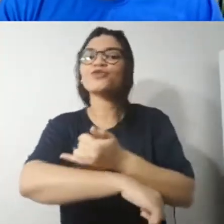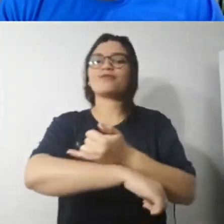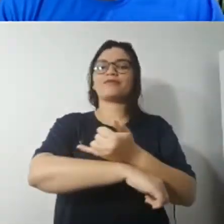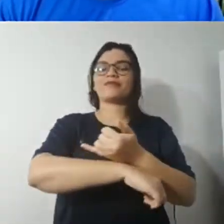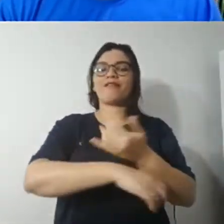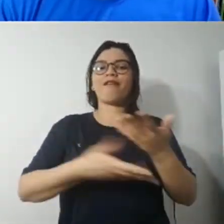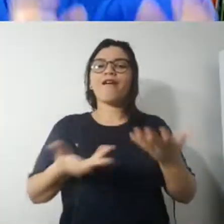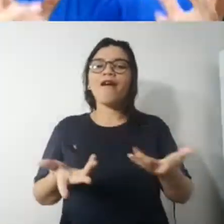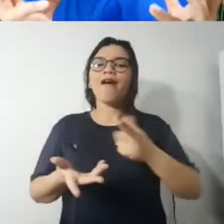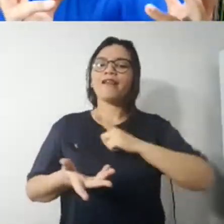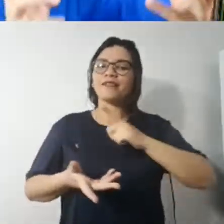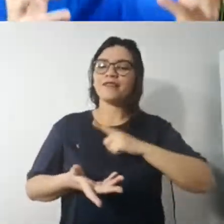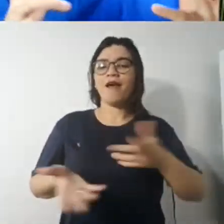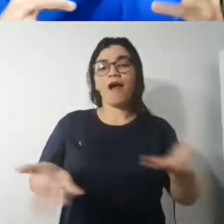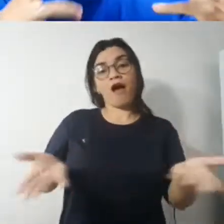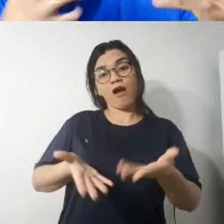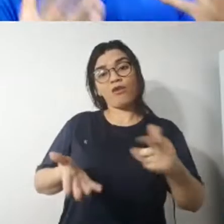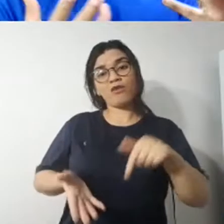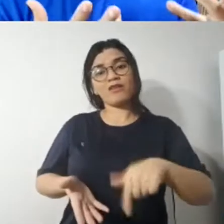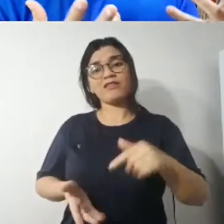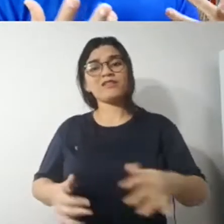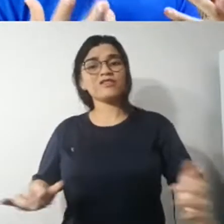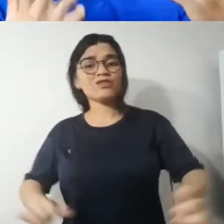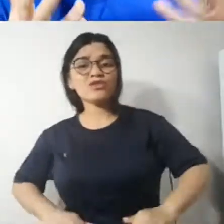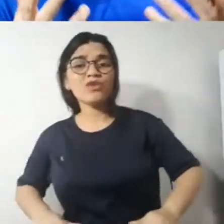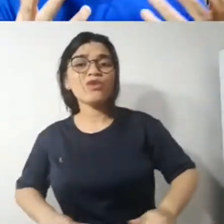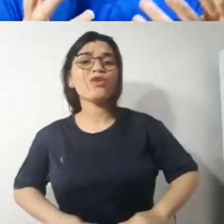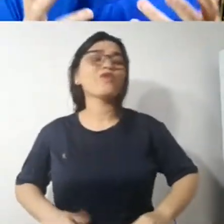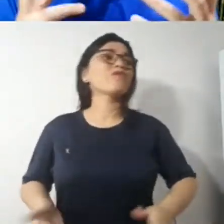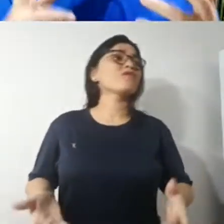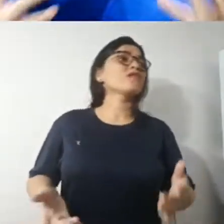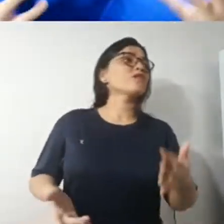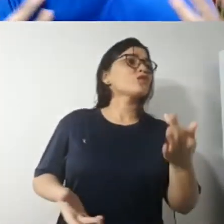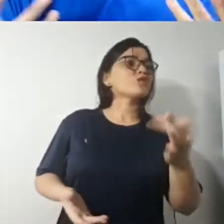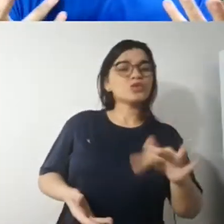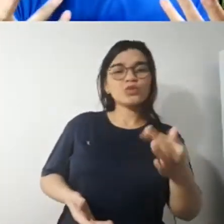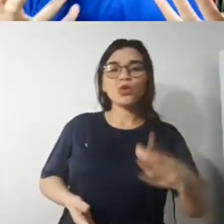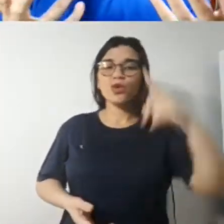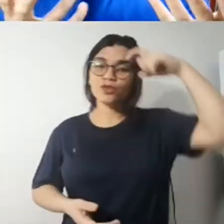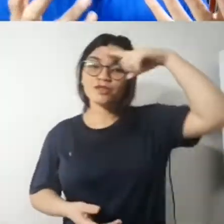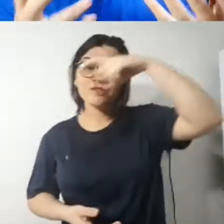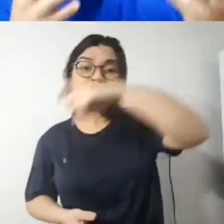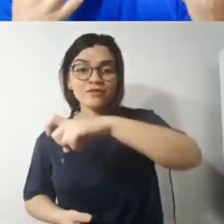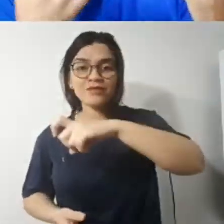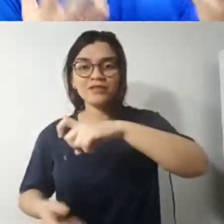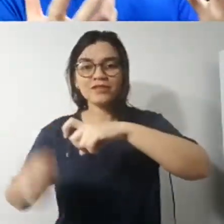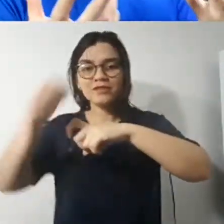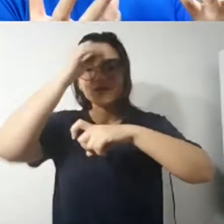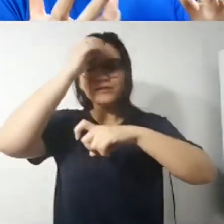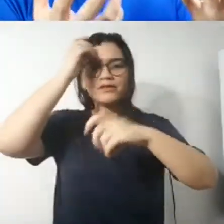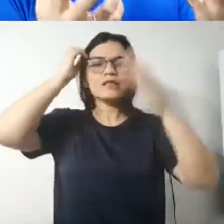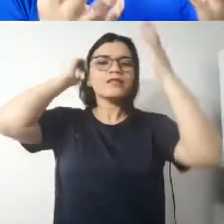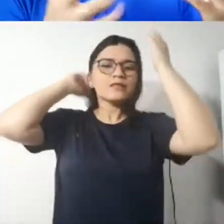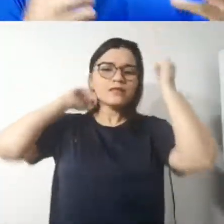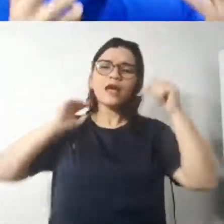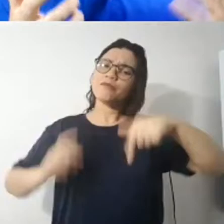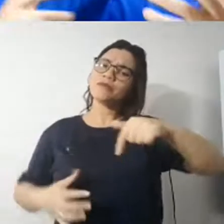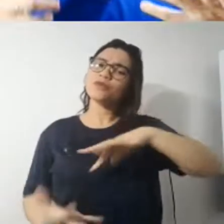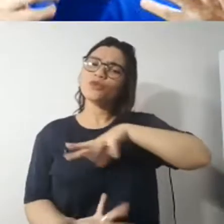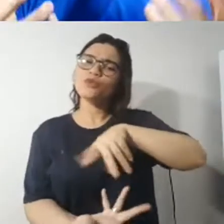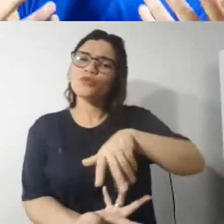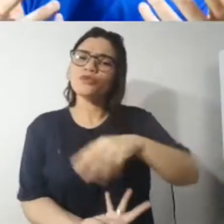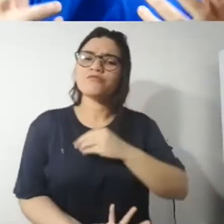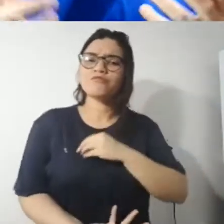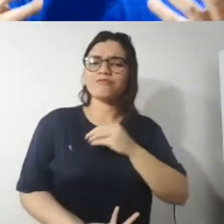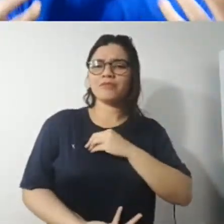porque este mundo é um mundo caído, é um mundo que está imerso em uma condição de pecado. A terra